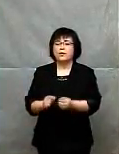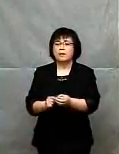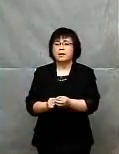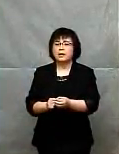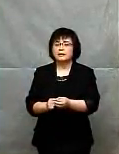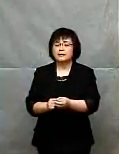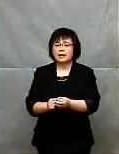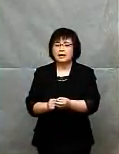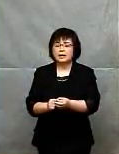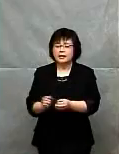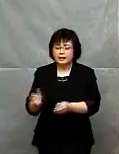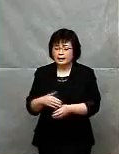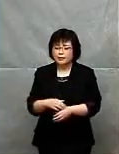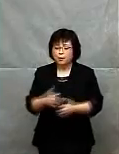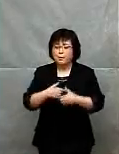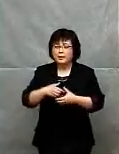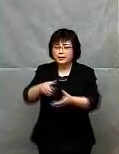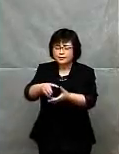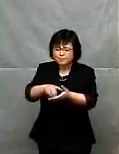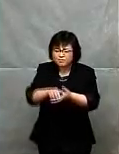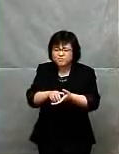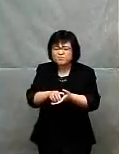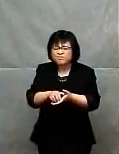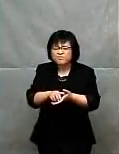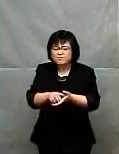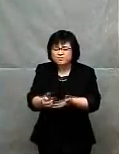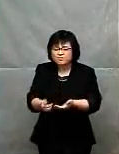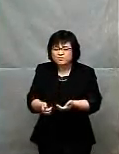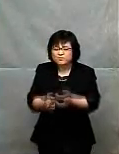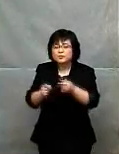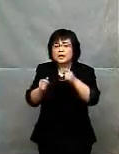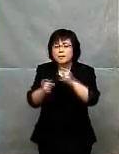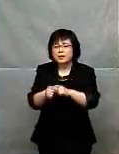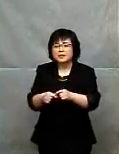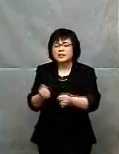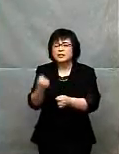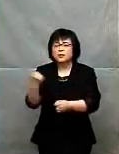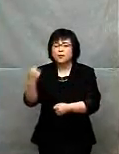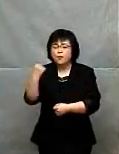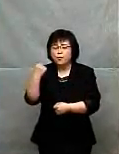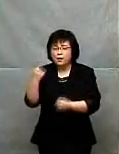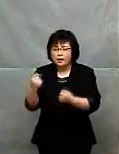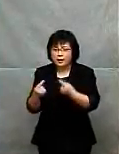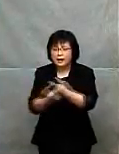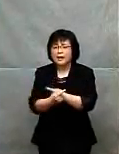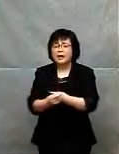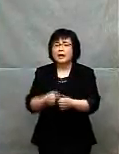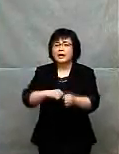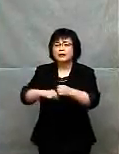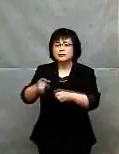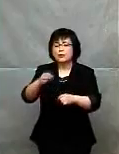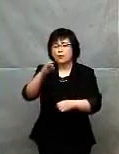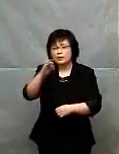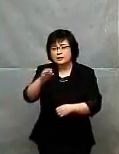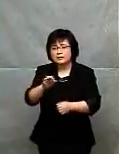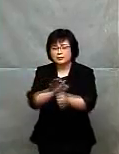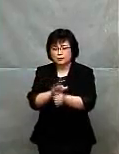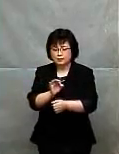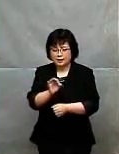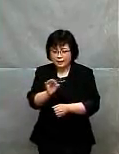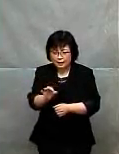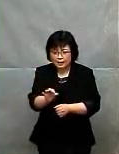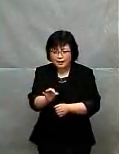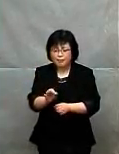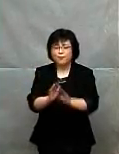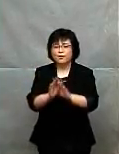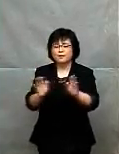本県からのメダリスト輩出を目指して、強化活動費などの助成事業を開始したところでありますが、小